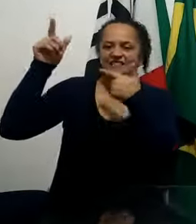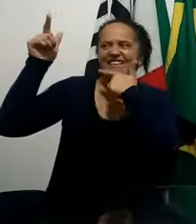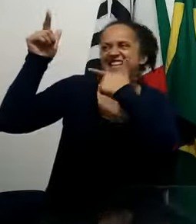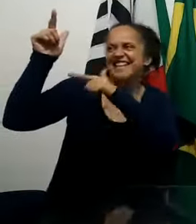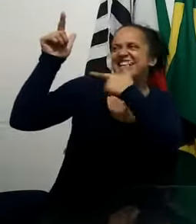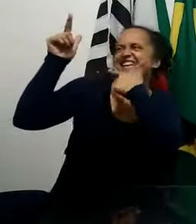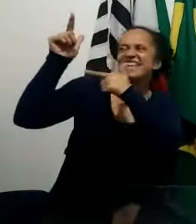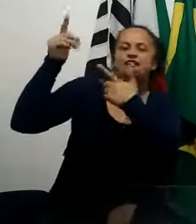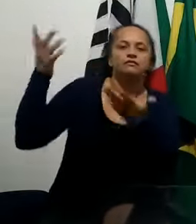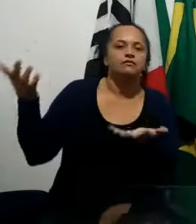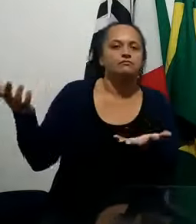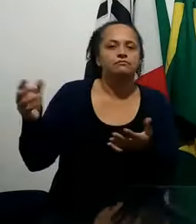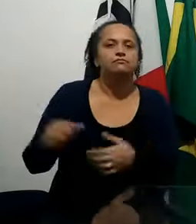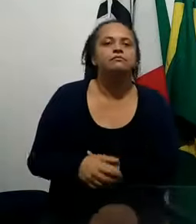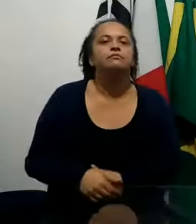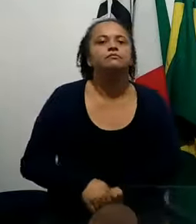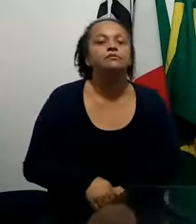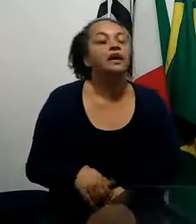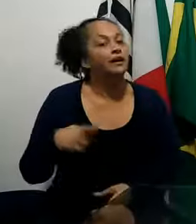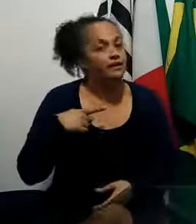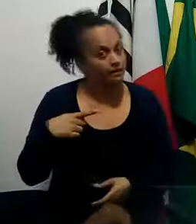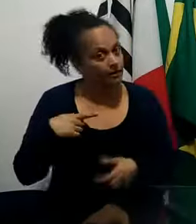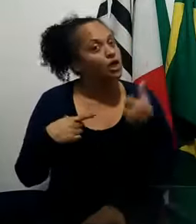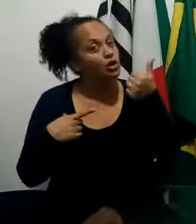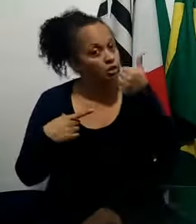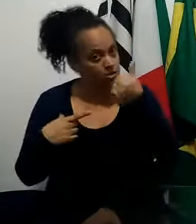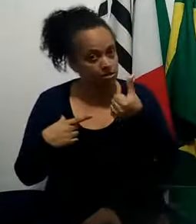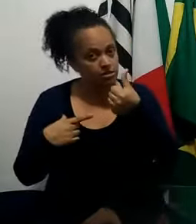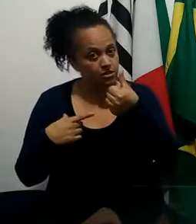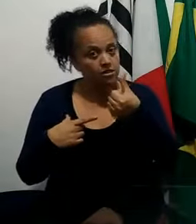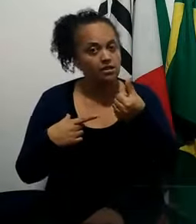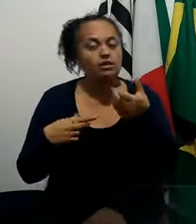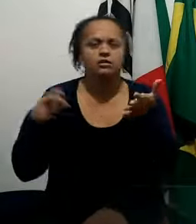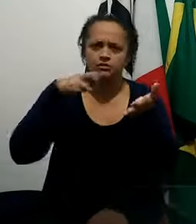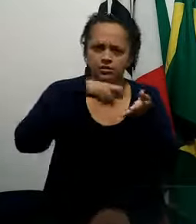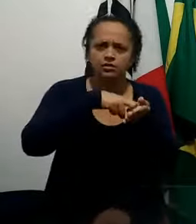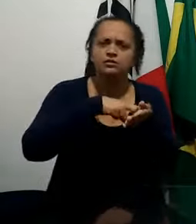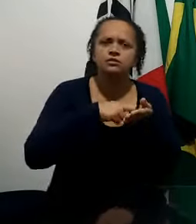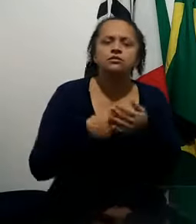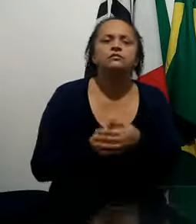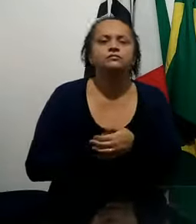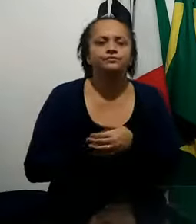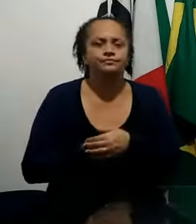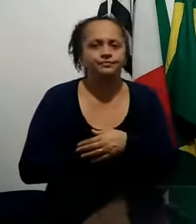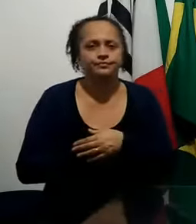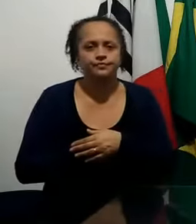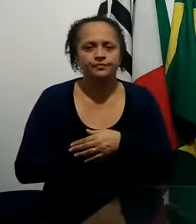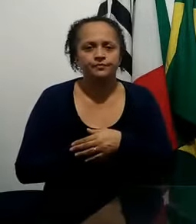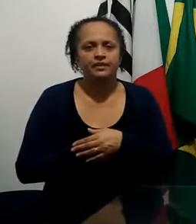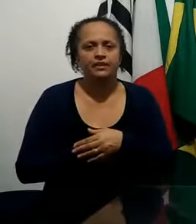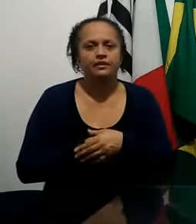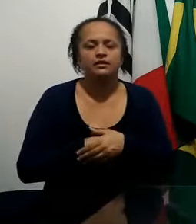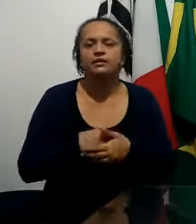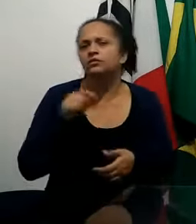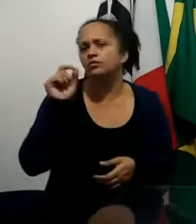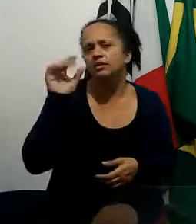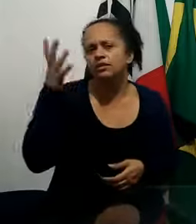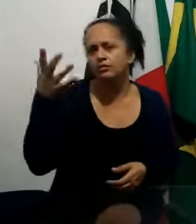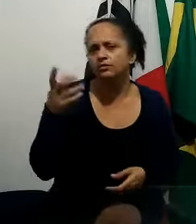Deus. Apocalipse 16, do 12 ao 16. É uma taça derramada sobre o rio